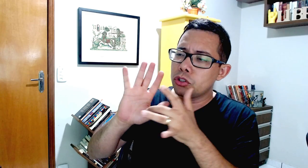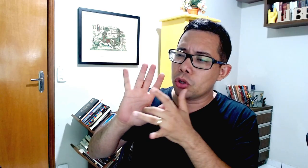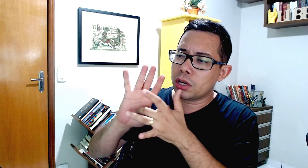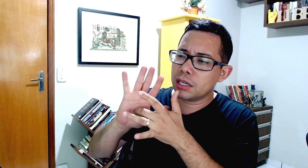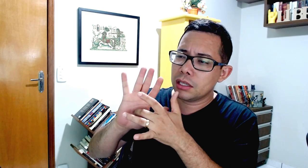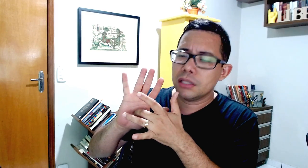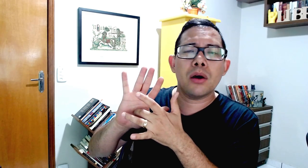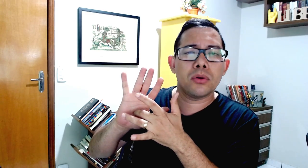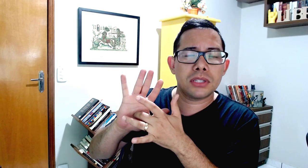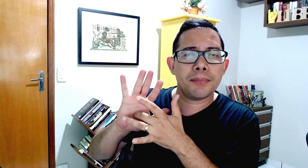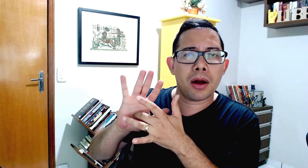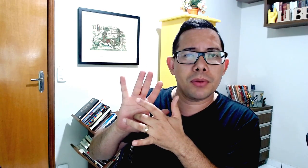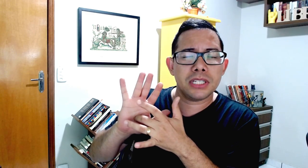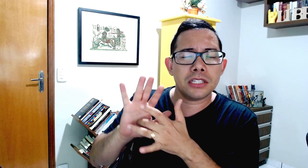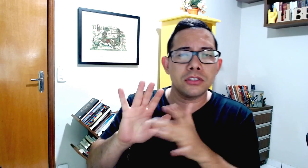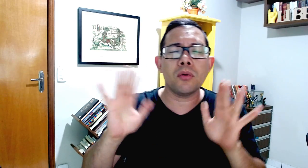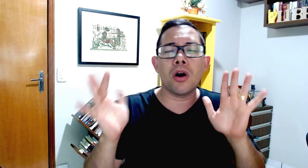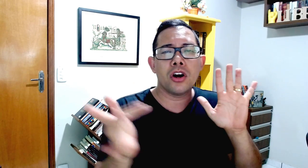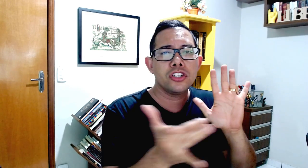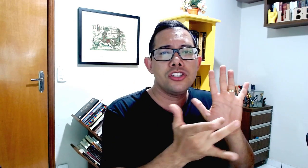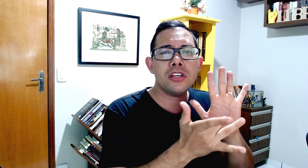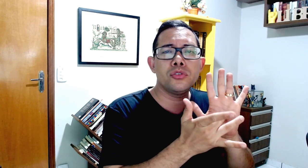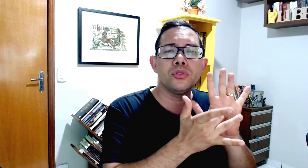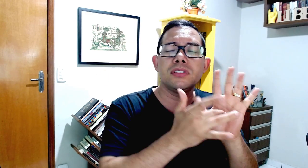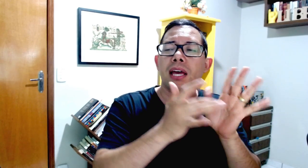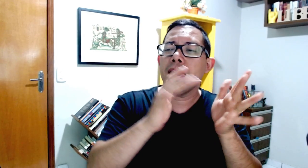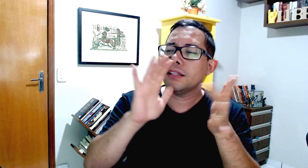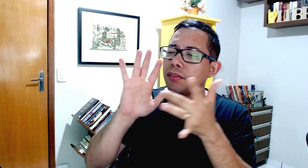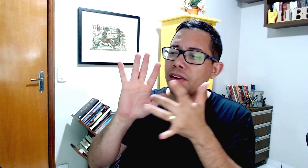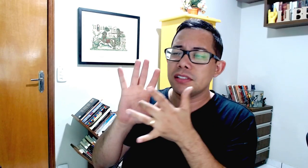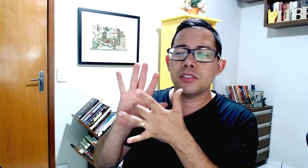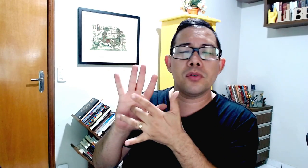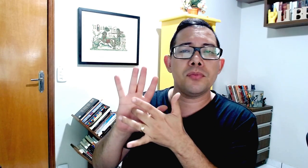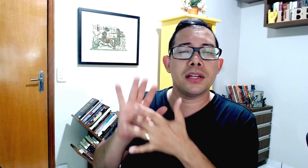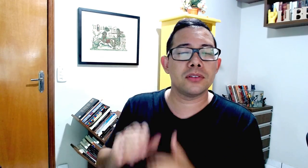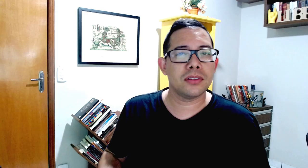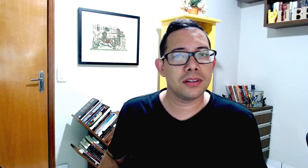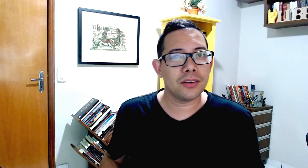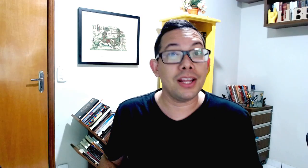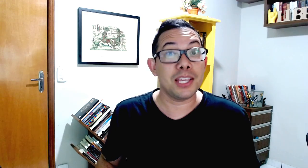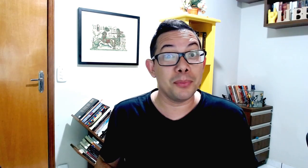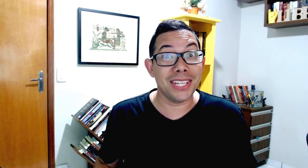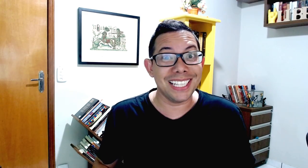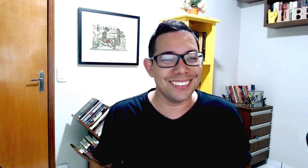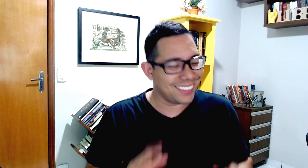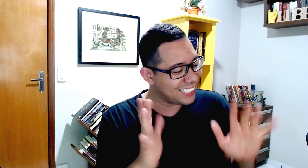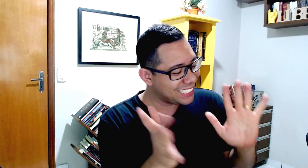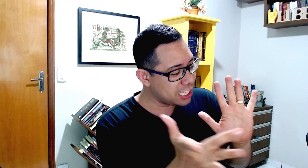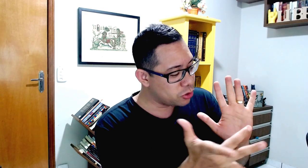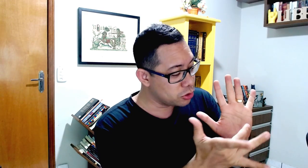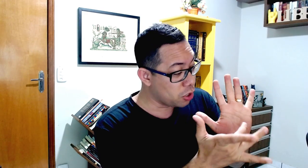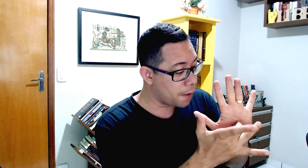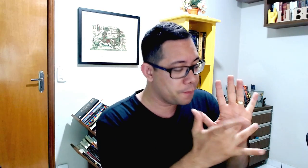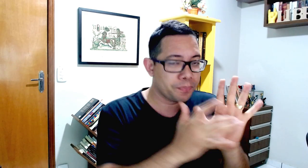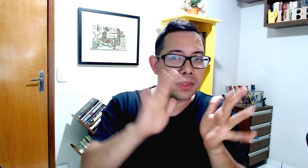toca na outra parte certo não ó Jesus você faz esse movimento Olha que bonito Jesus